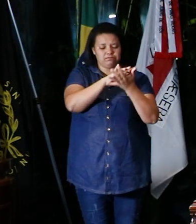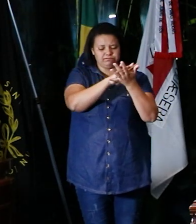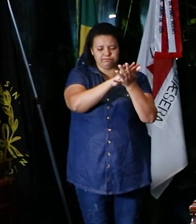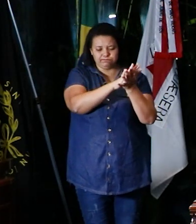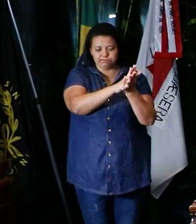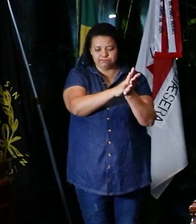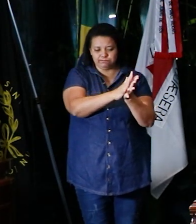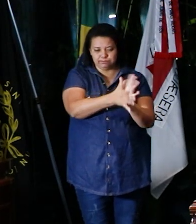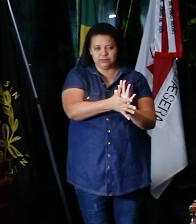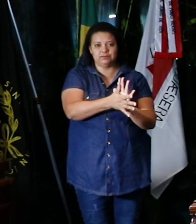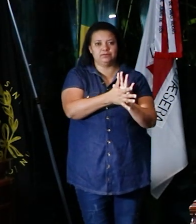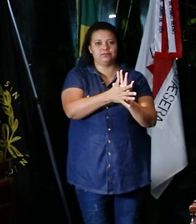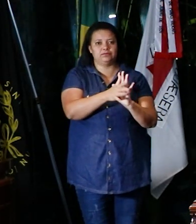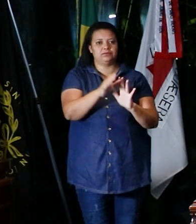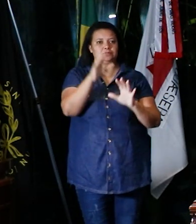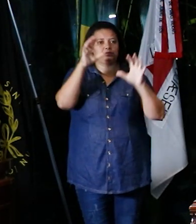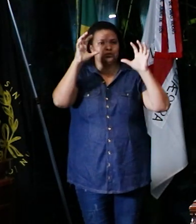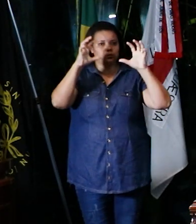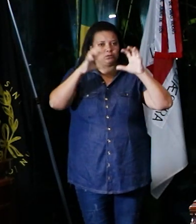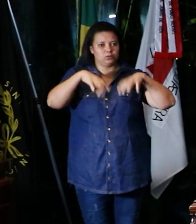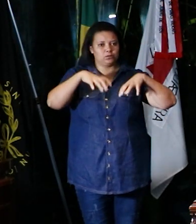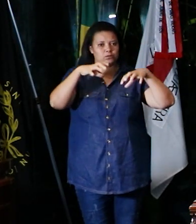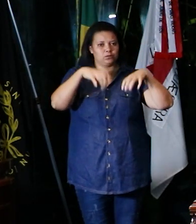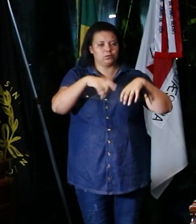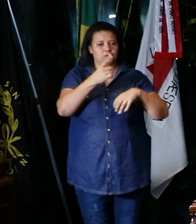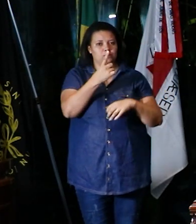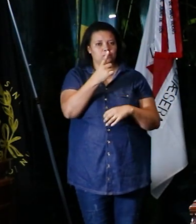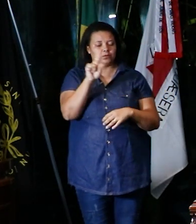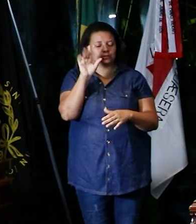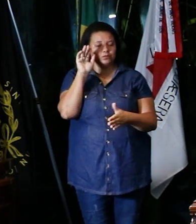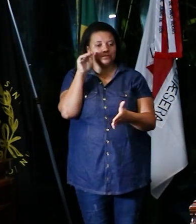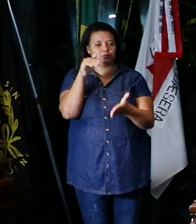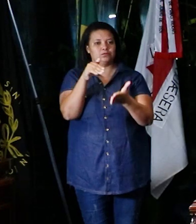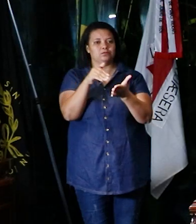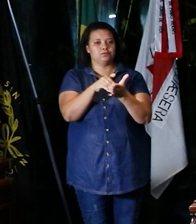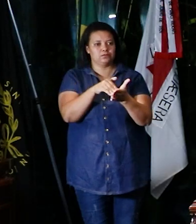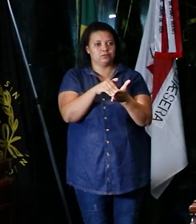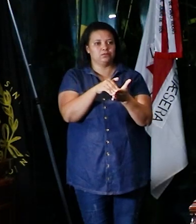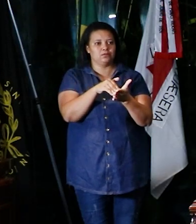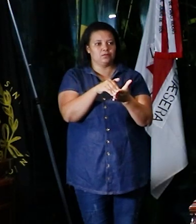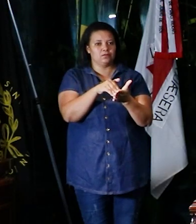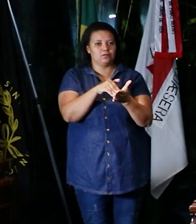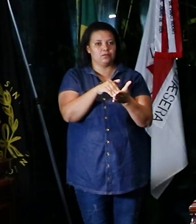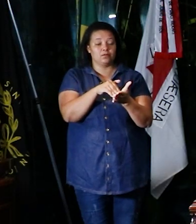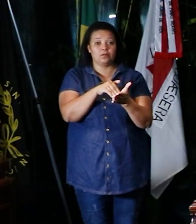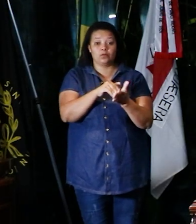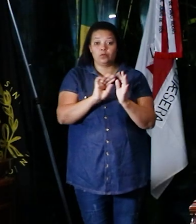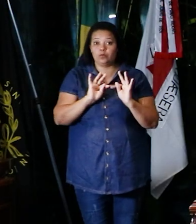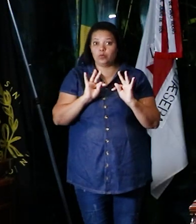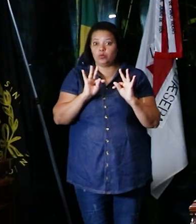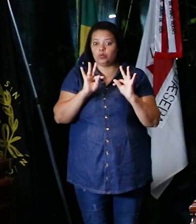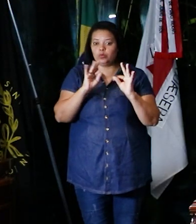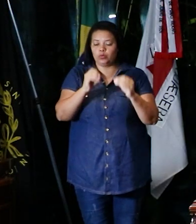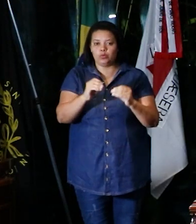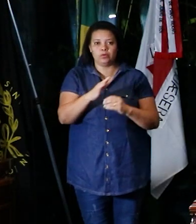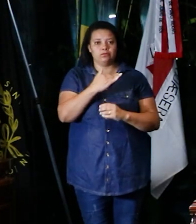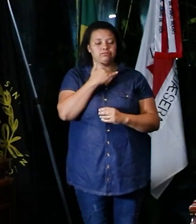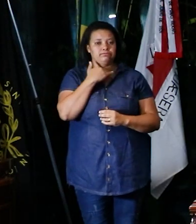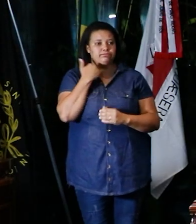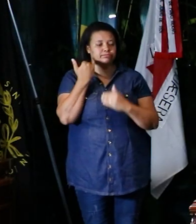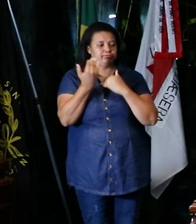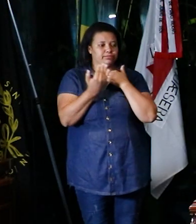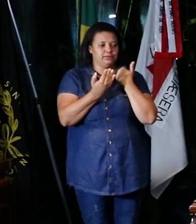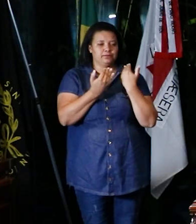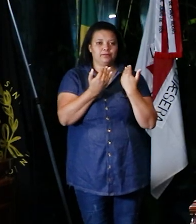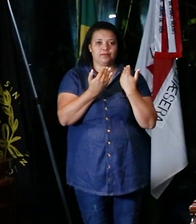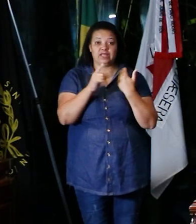promova a magna chuva final, da qual ninguém escapará. E depois